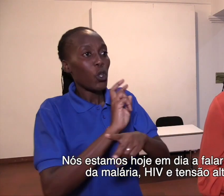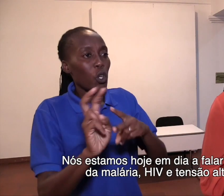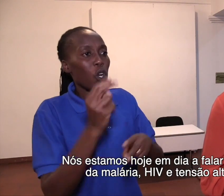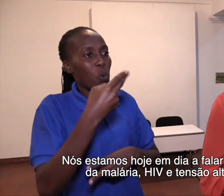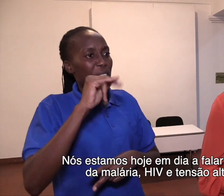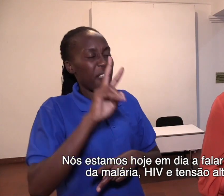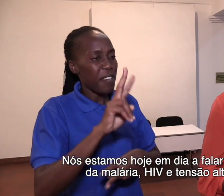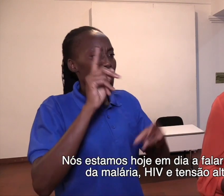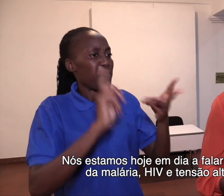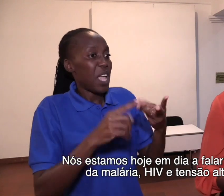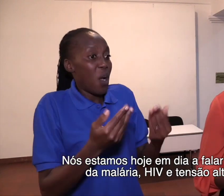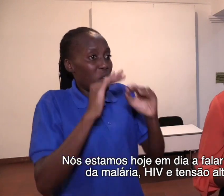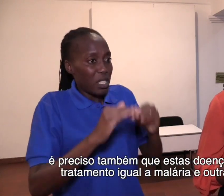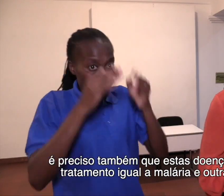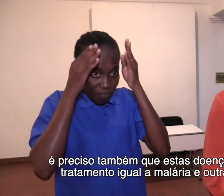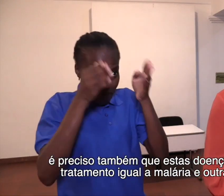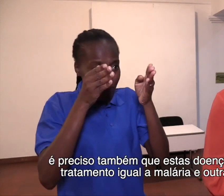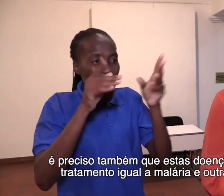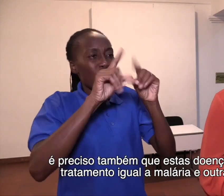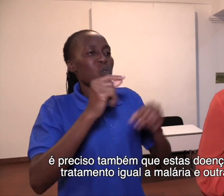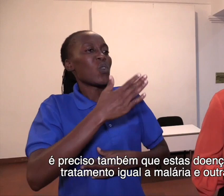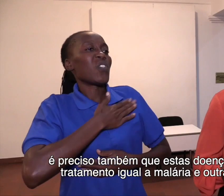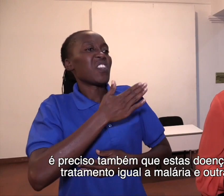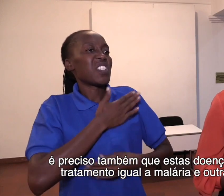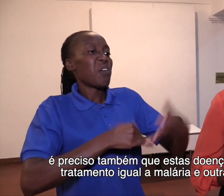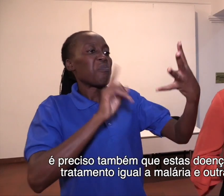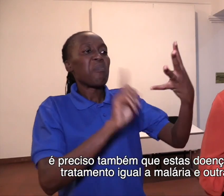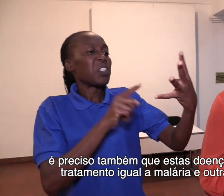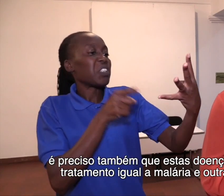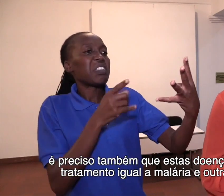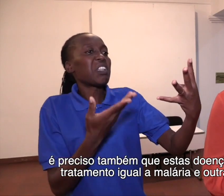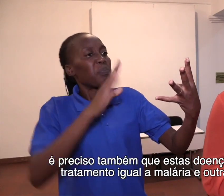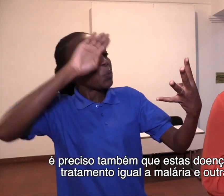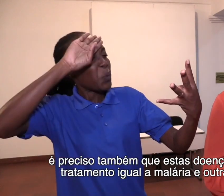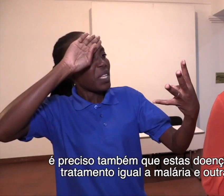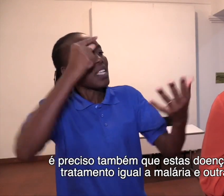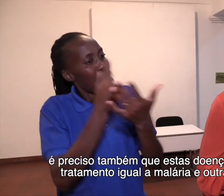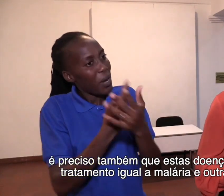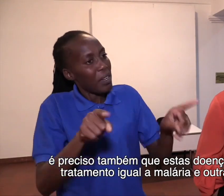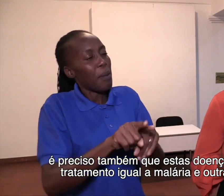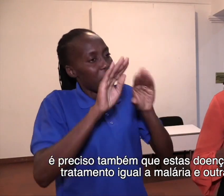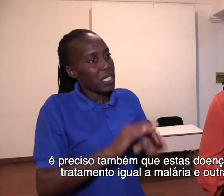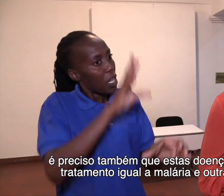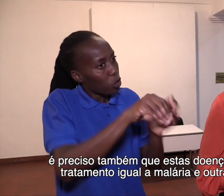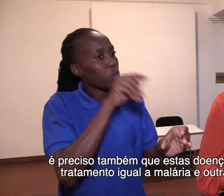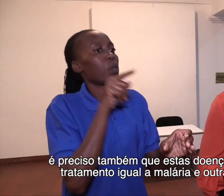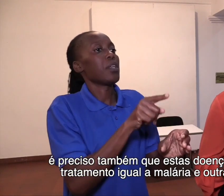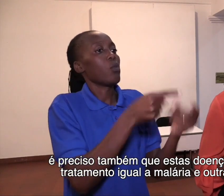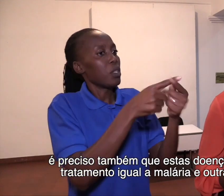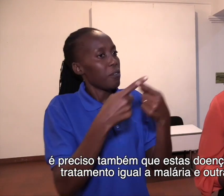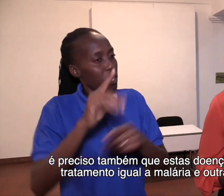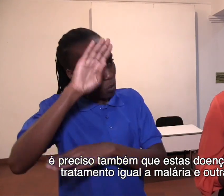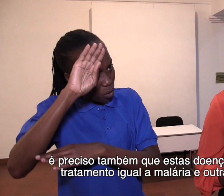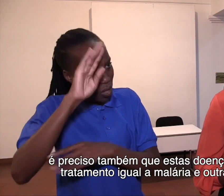estamos agora em alta relativamente à atenção alta, mas é preciso que estas doenças também tenham um tratamento igual a uma malária, não é? A uma atenção